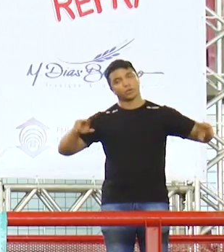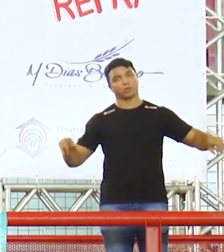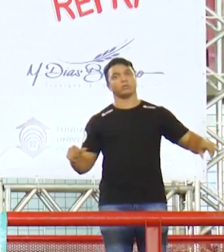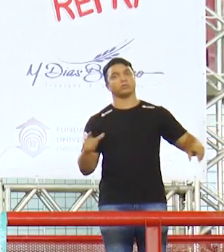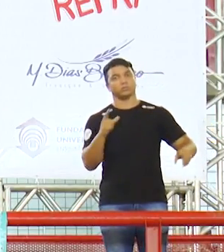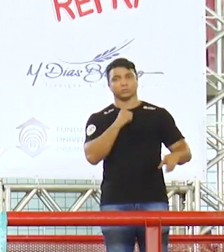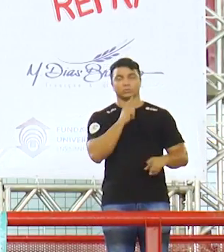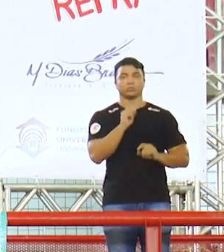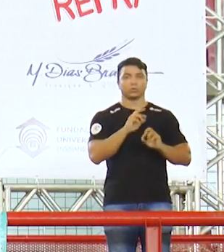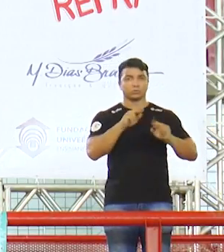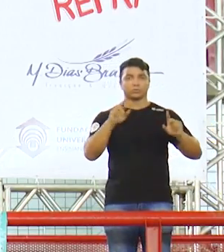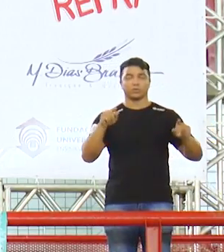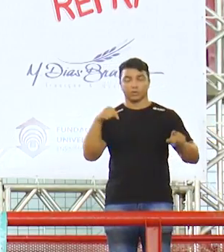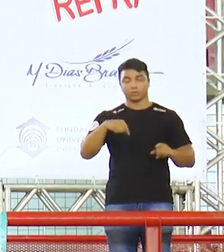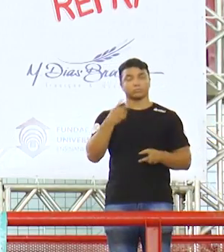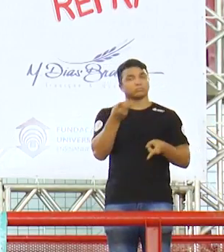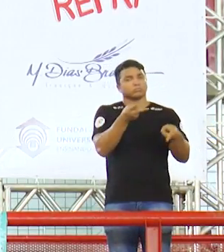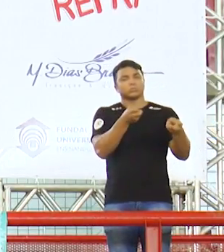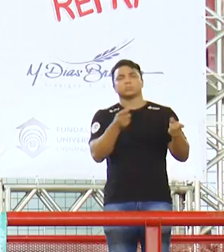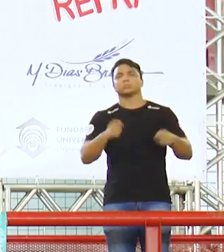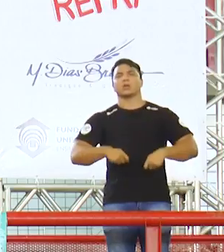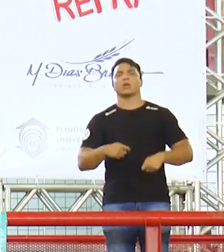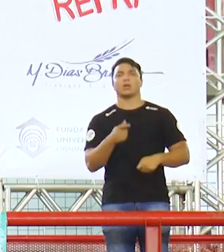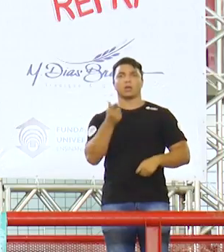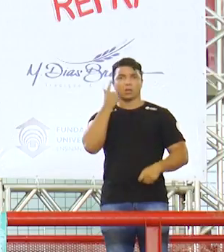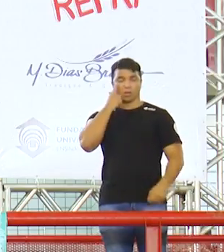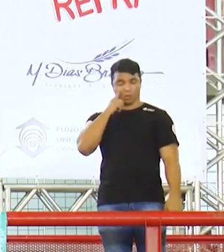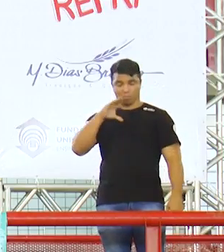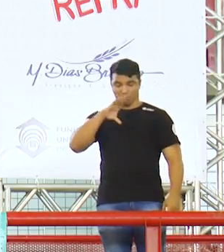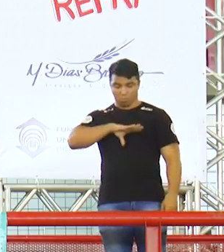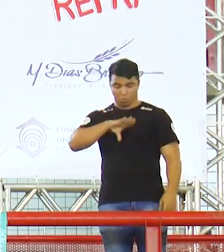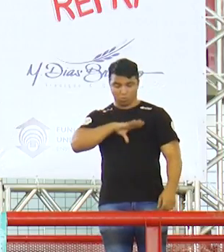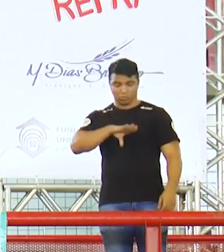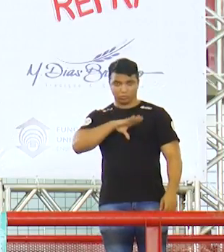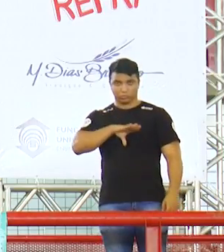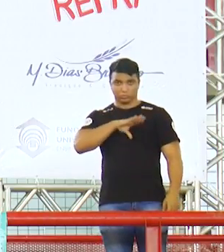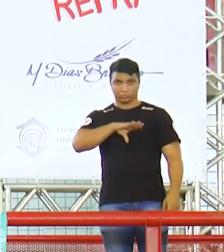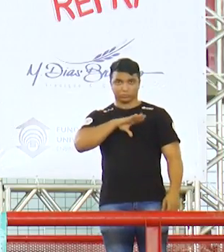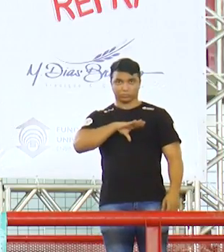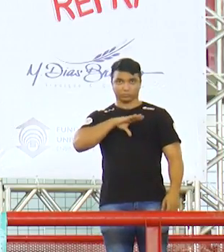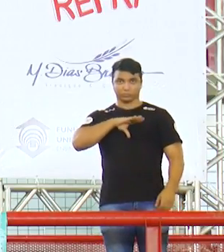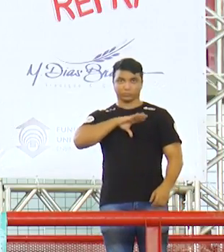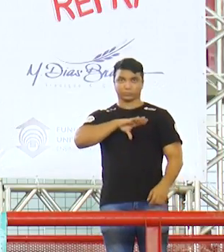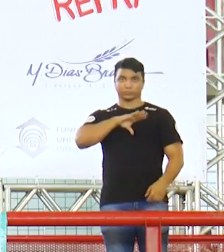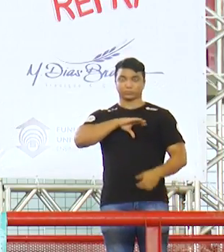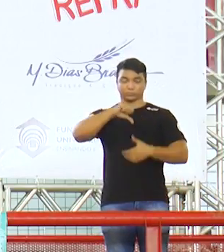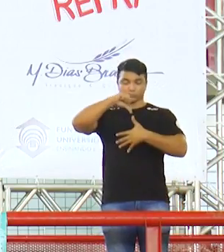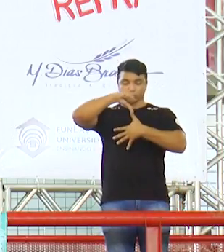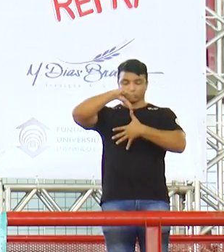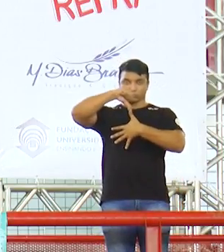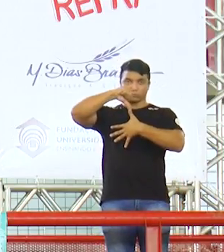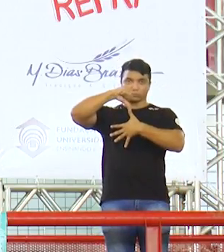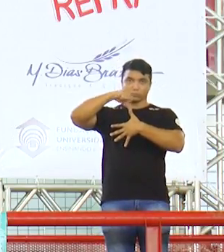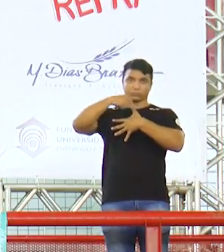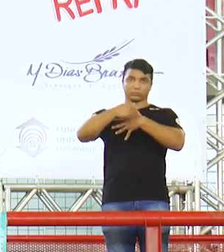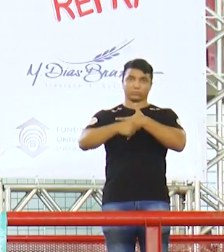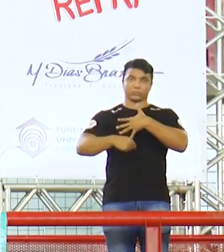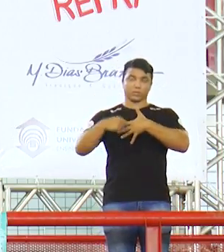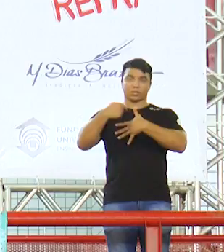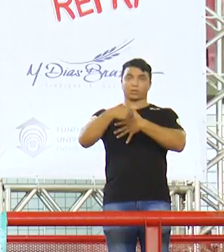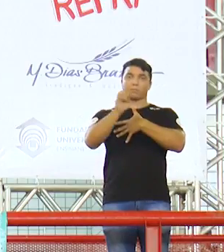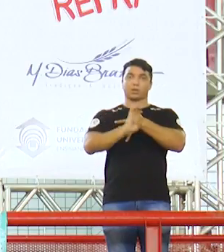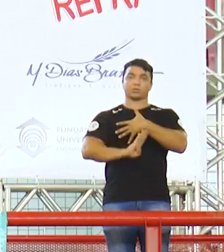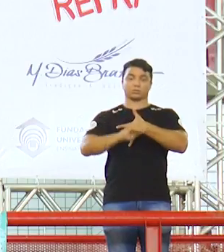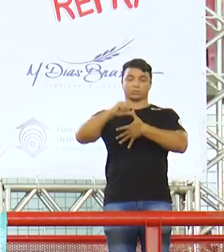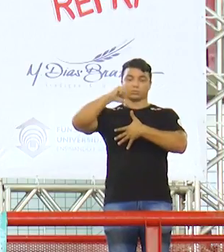muito grande, todo mundo aqui nota isso, entre o português sul-americano, também conhecido como português